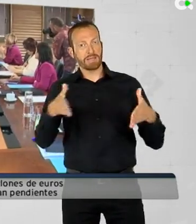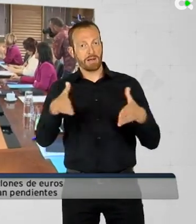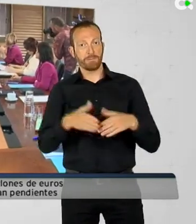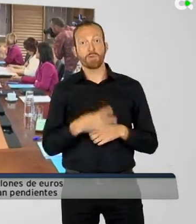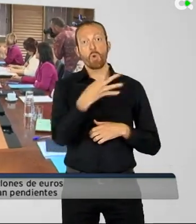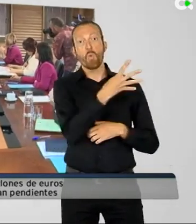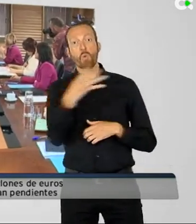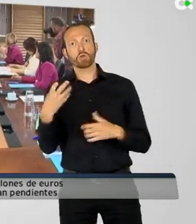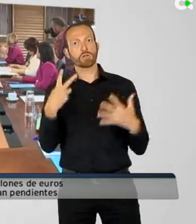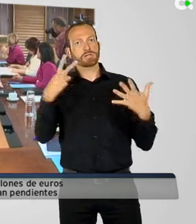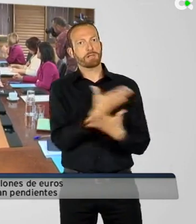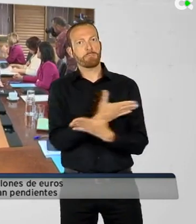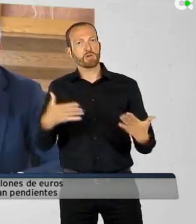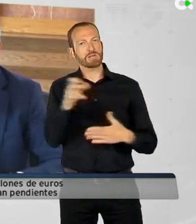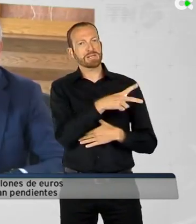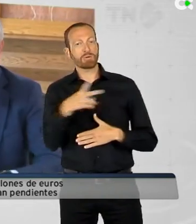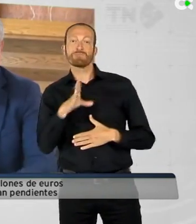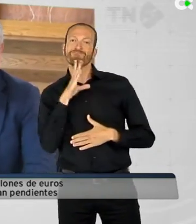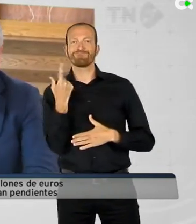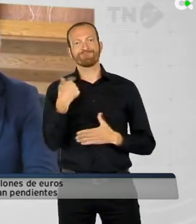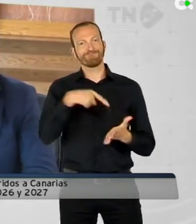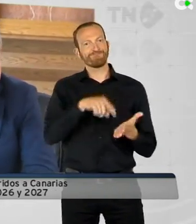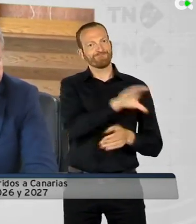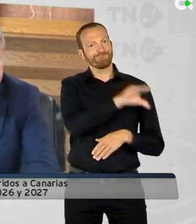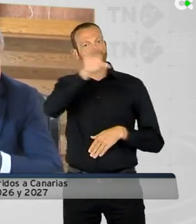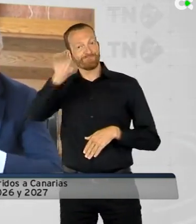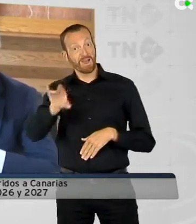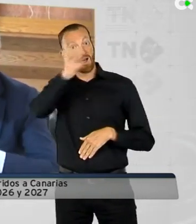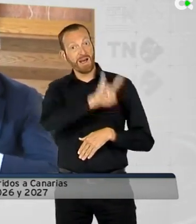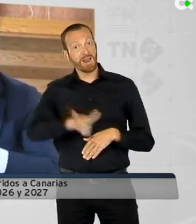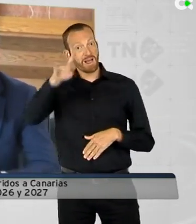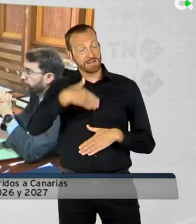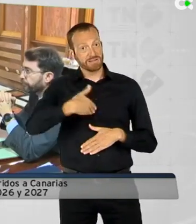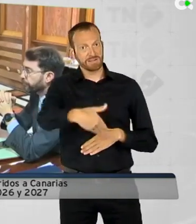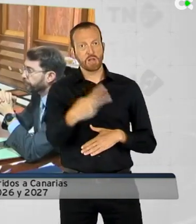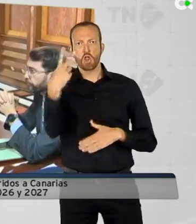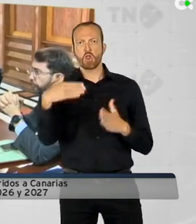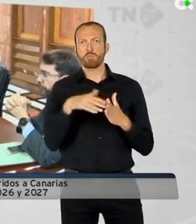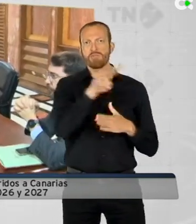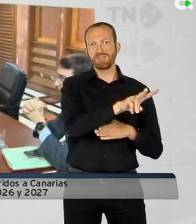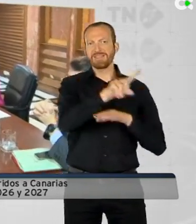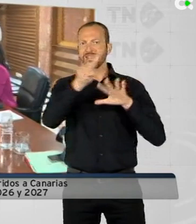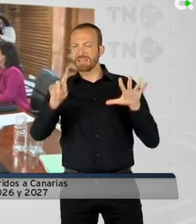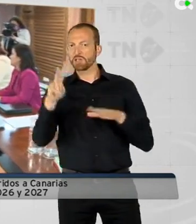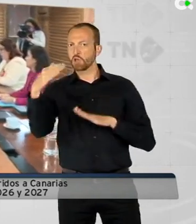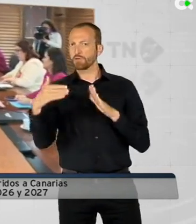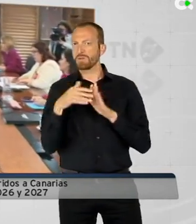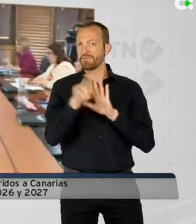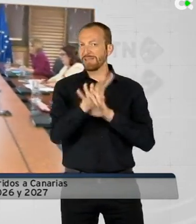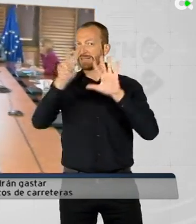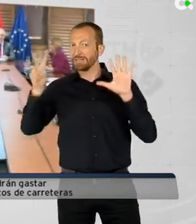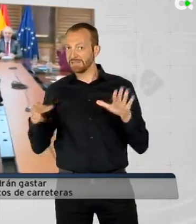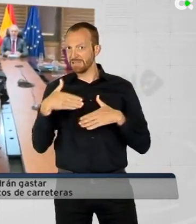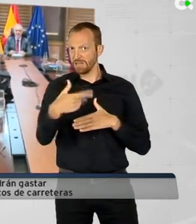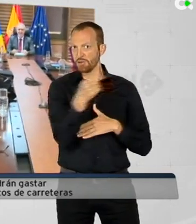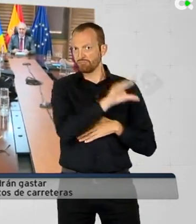Los 407 millones de euros que estaban pendientes serán transferidos a Canarias entre 2026 y